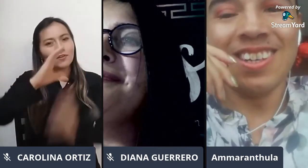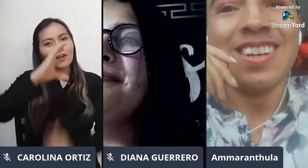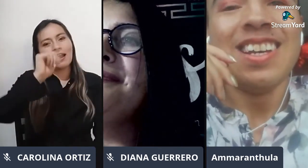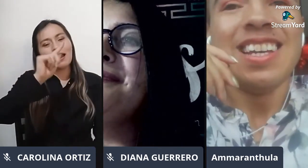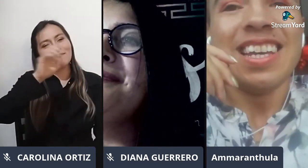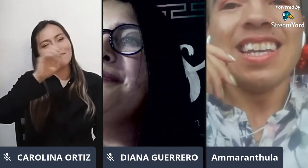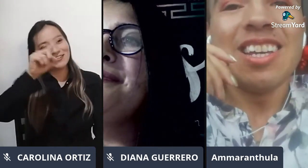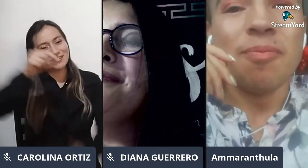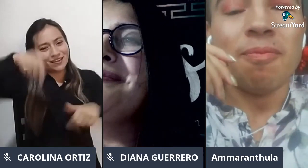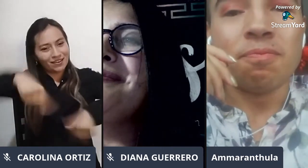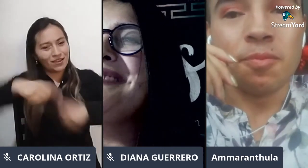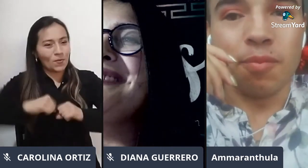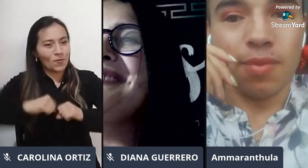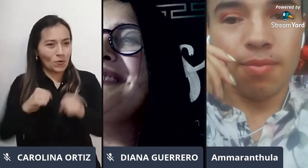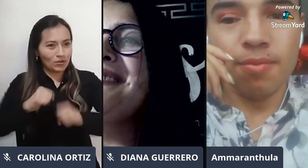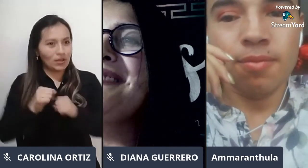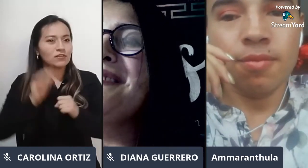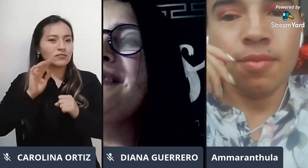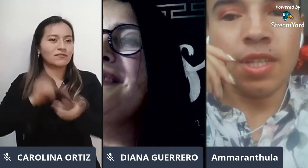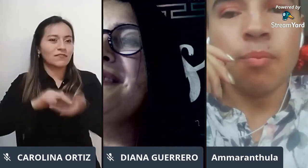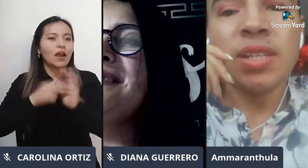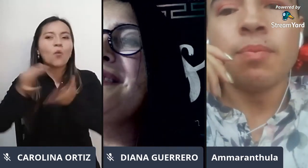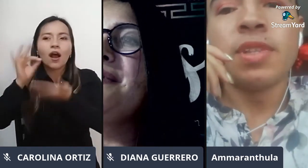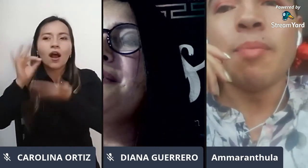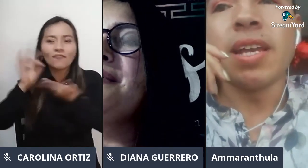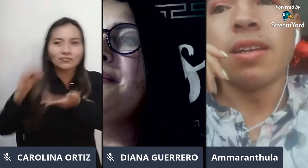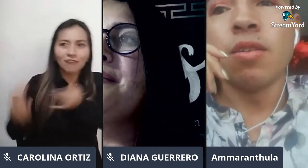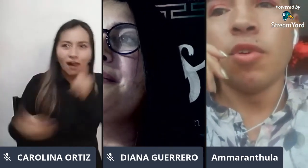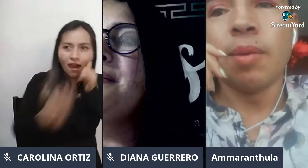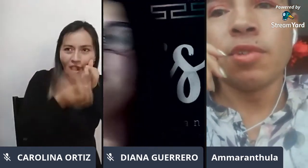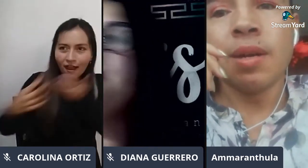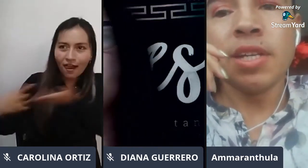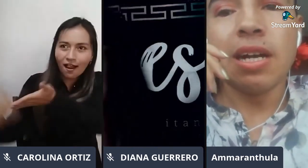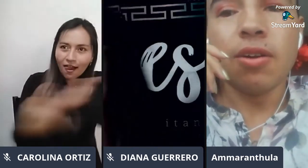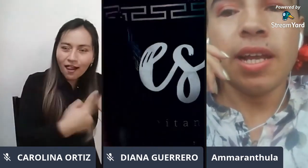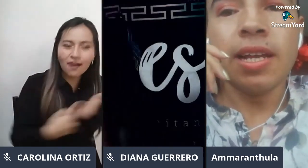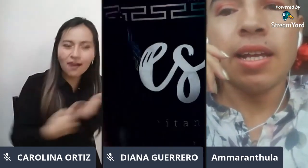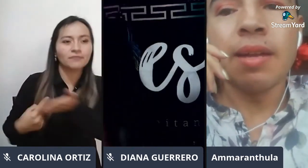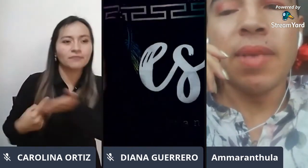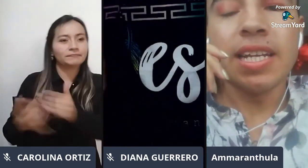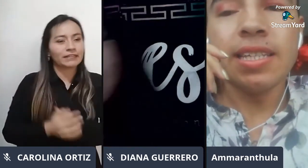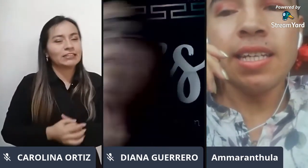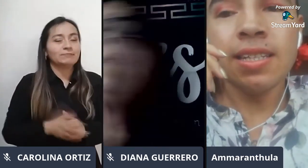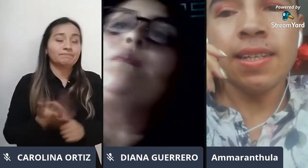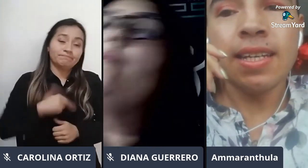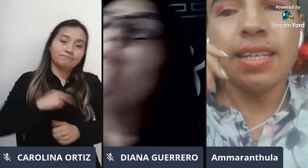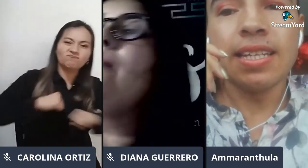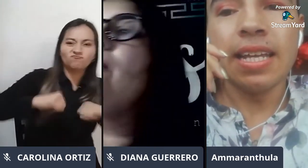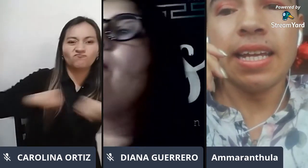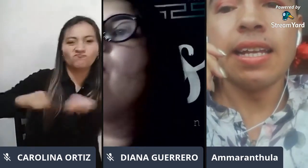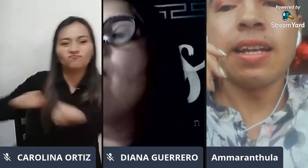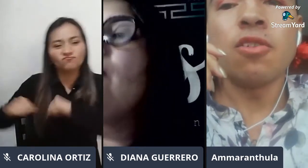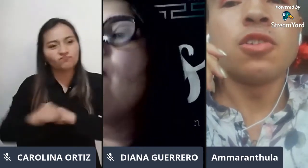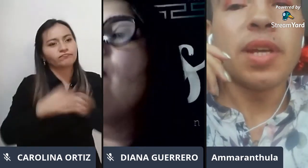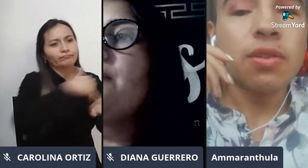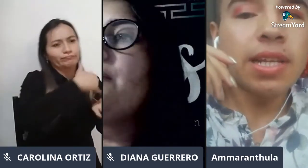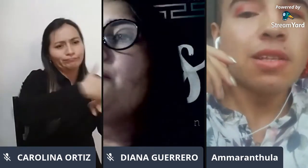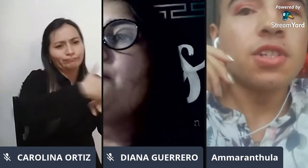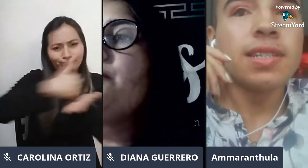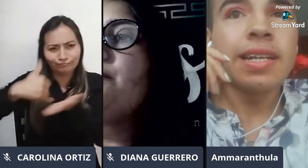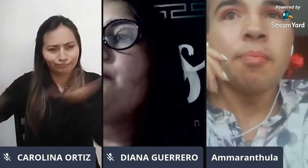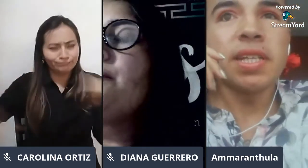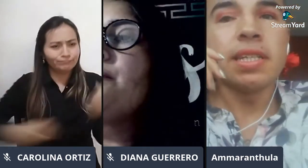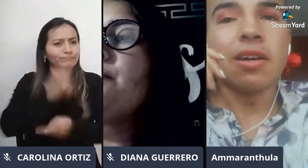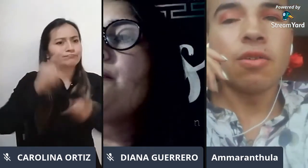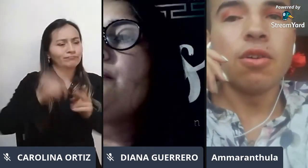pedagógicos, y pues también, como hemos camellado en varias líneas, en la línea del reconocimiento de